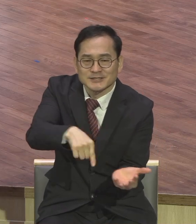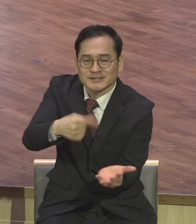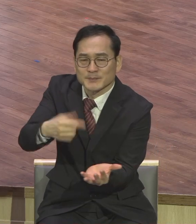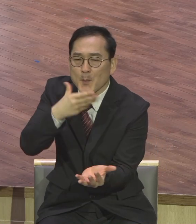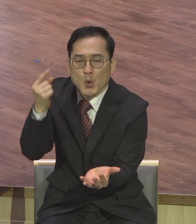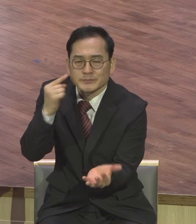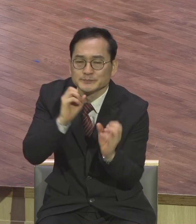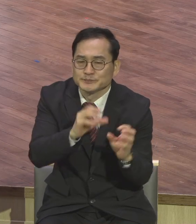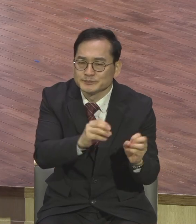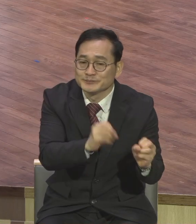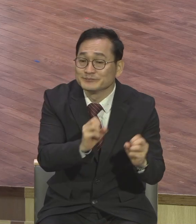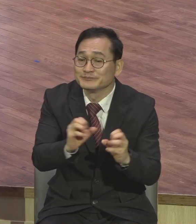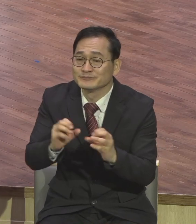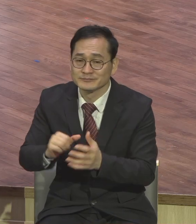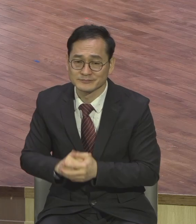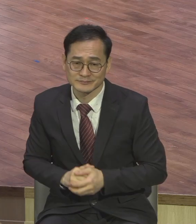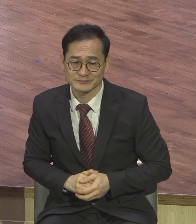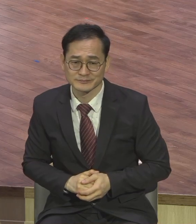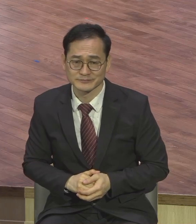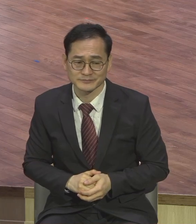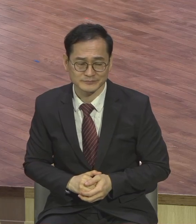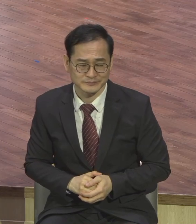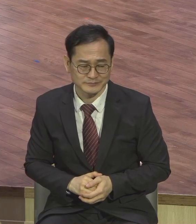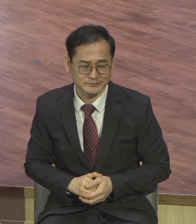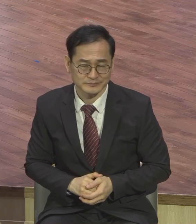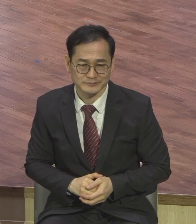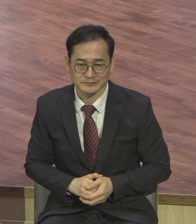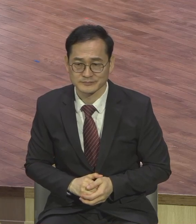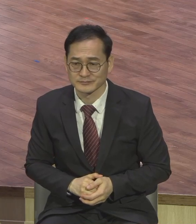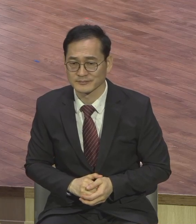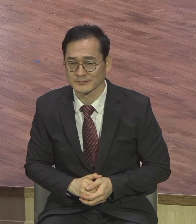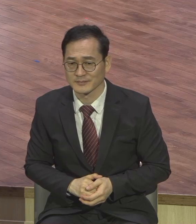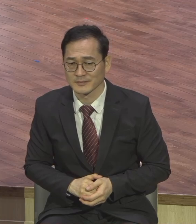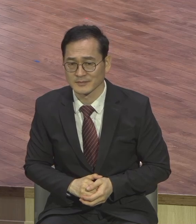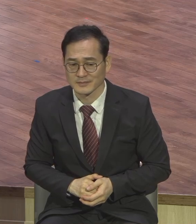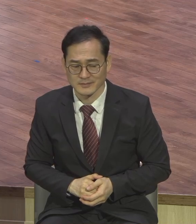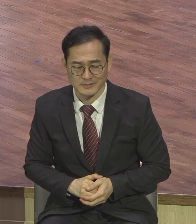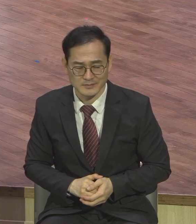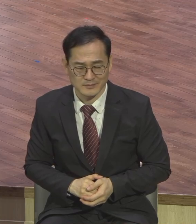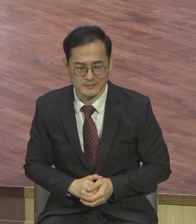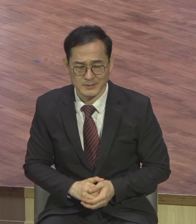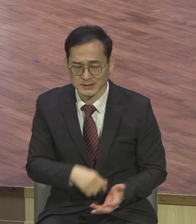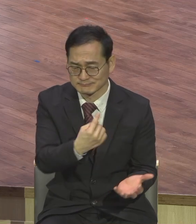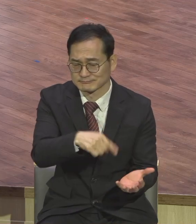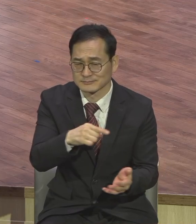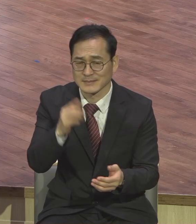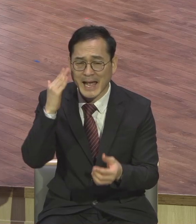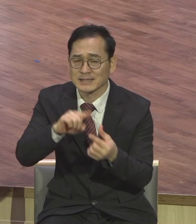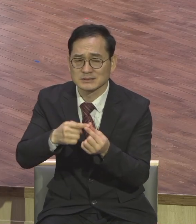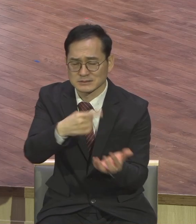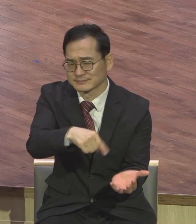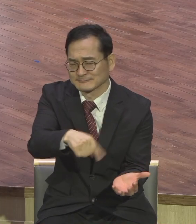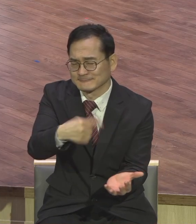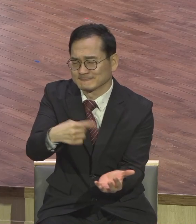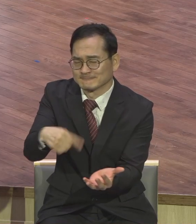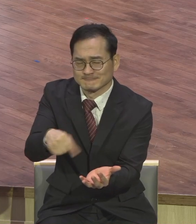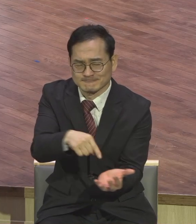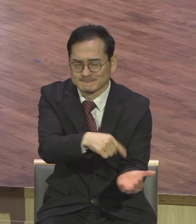실품식은 보고는 보면 보고서 보면 막 계속해서 가르쳐 있어. 어제도 또 가르쳐 계속 가르쳐.